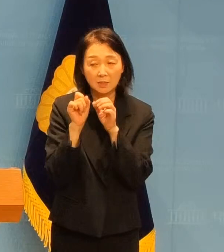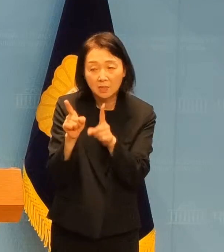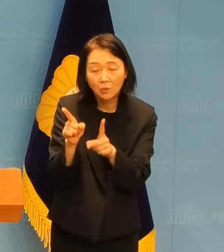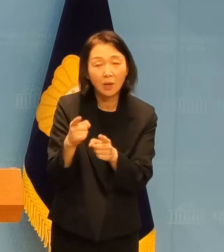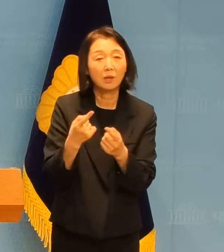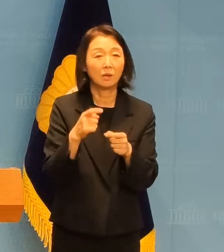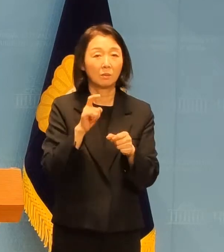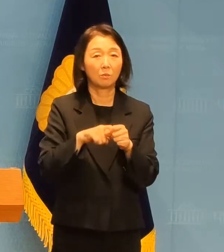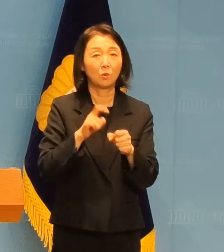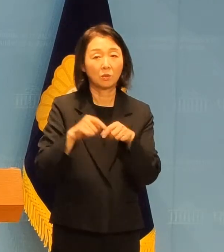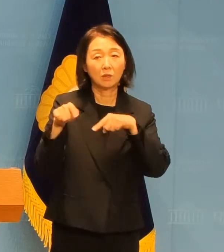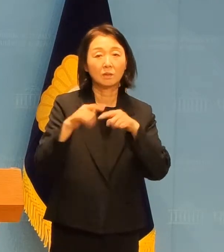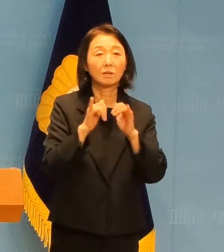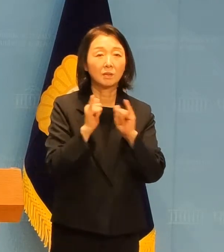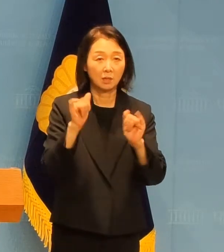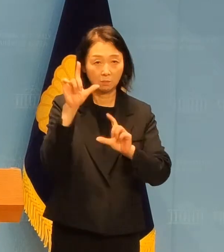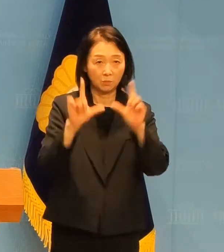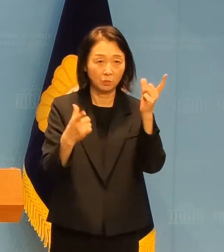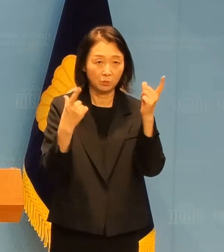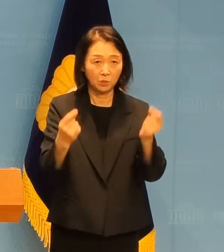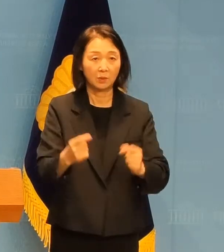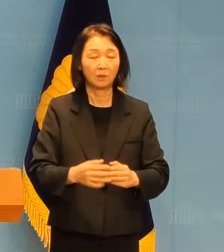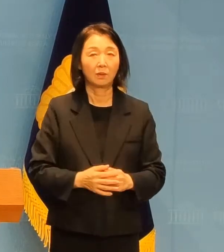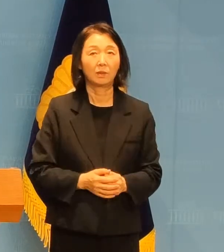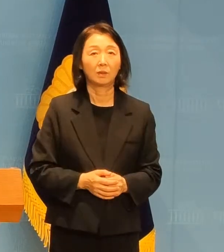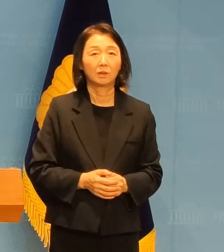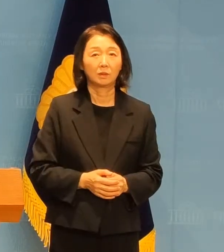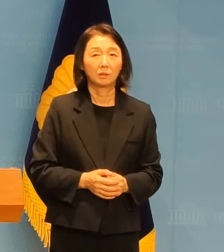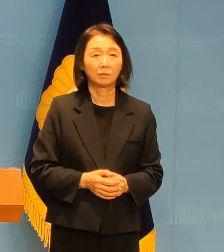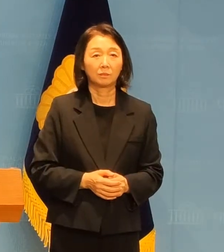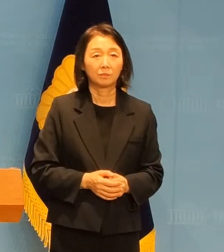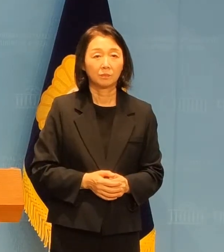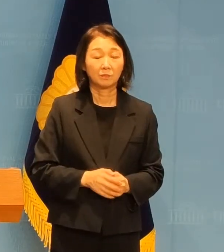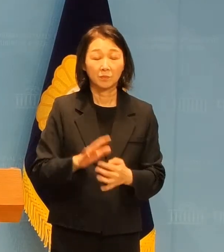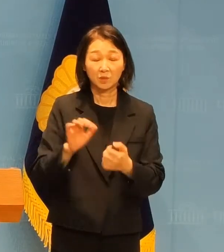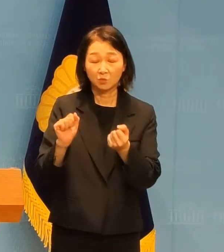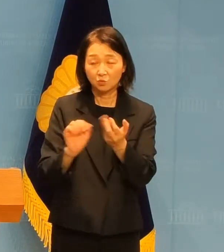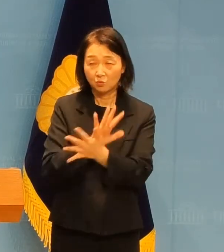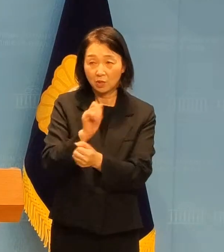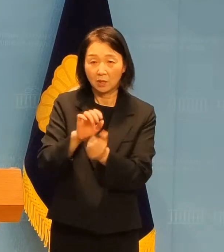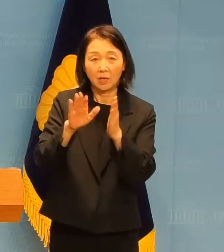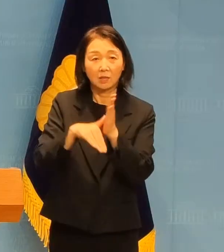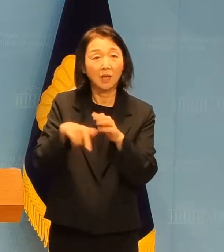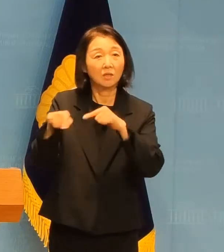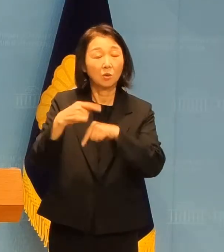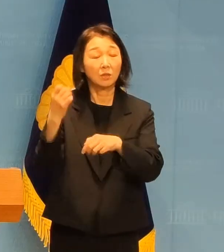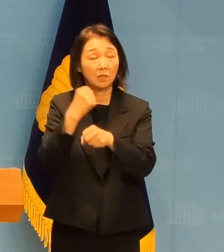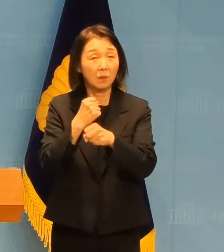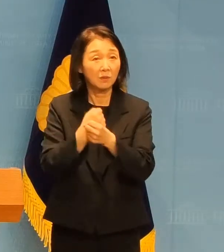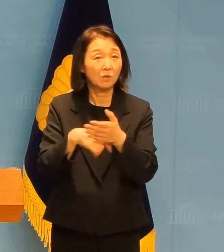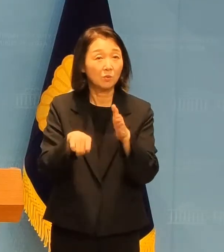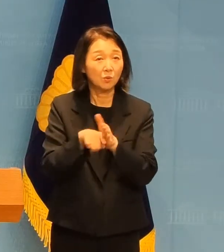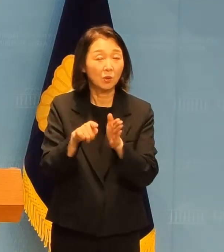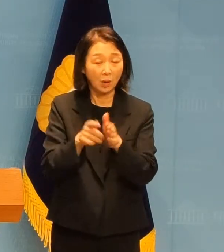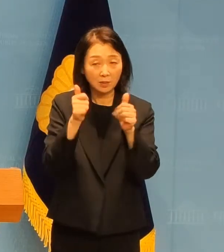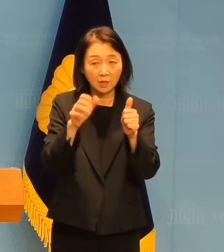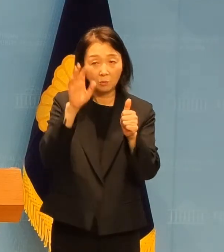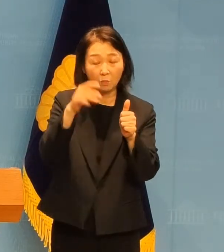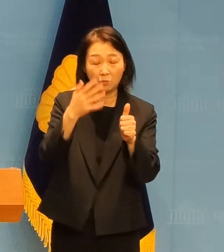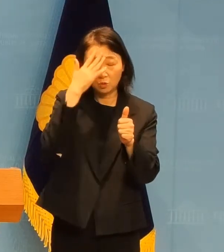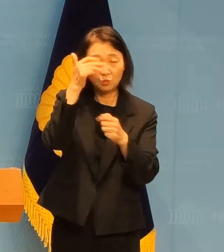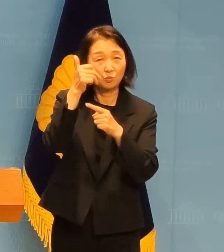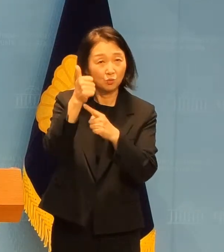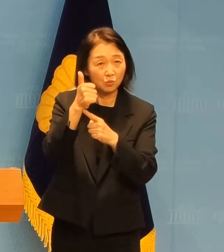기회주의적 정치꾼의 모습입니다. 친이 쿠데타 세력의 정권 재창출을 위한 사법부